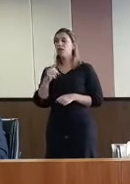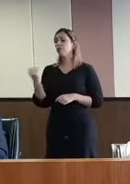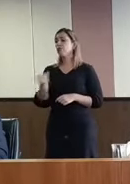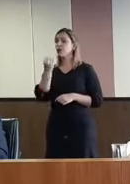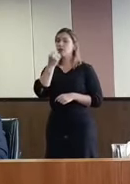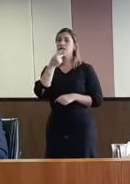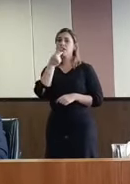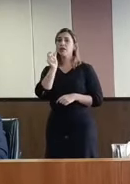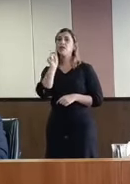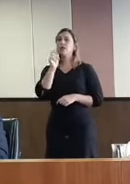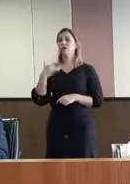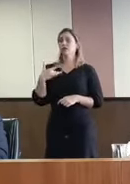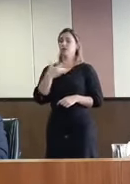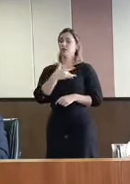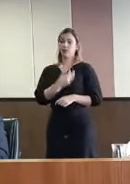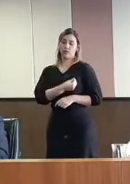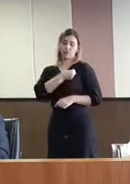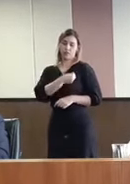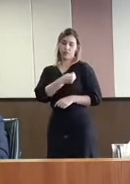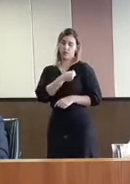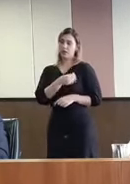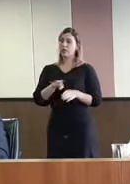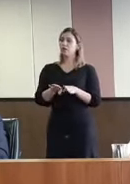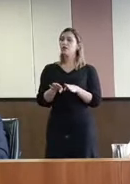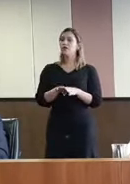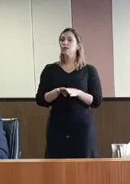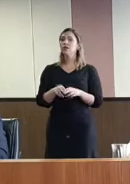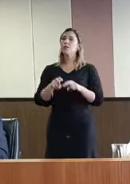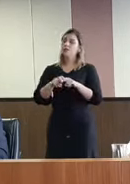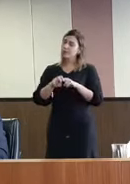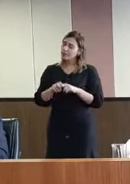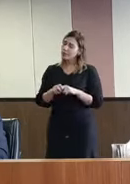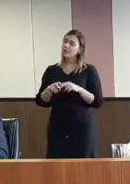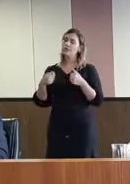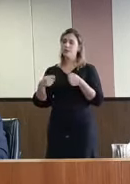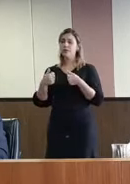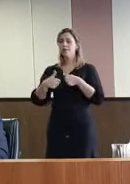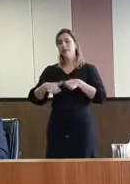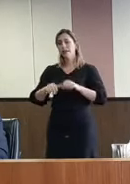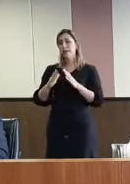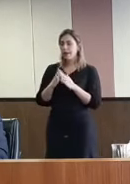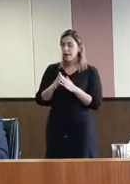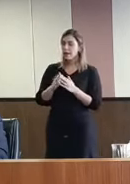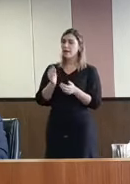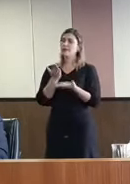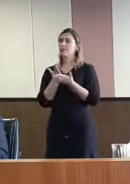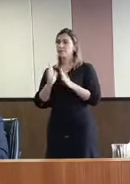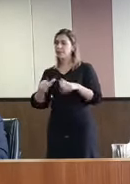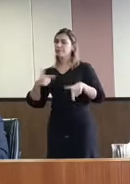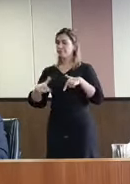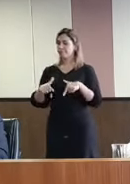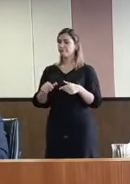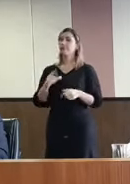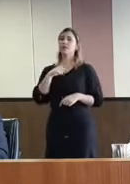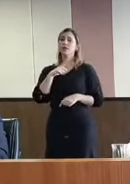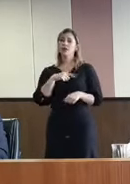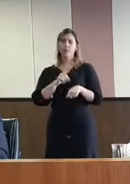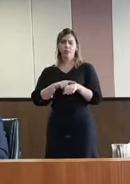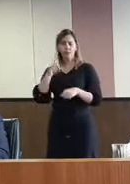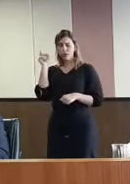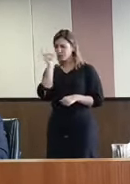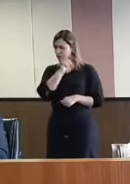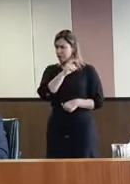colocar em prioridade a defesa da população, por isso o desconforto de ter que tomar decisões como essa. Nós temos um momento